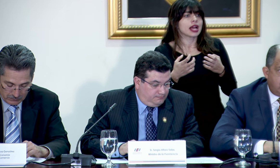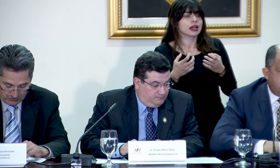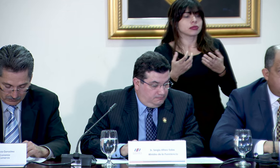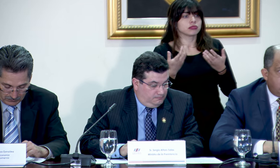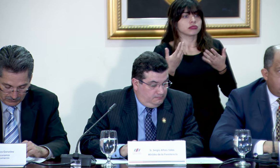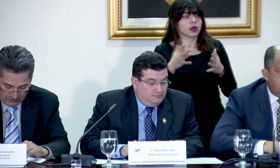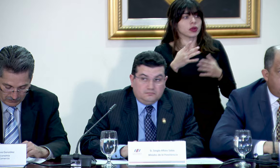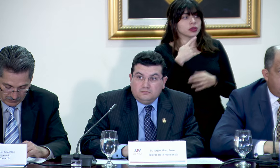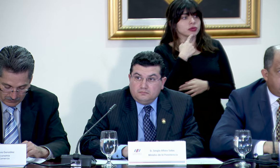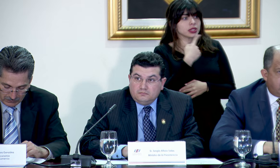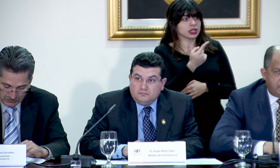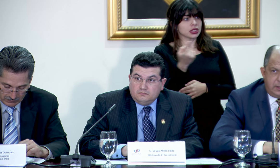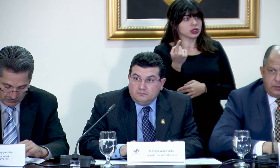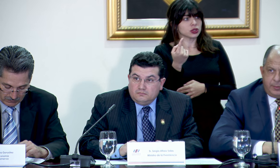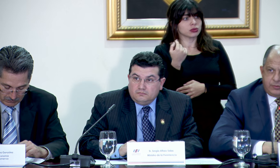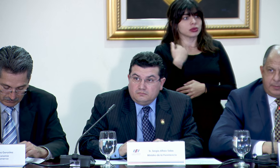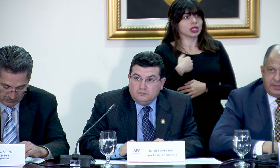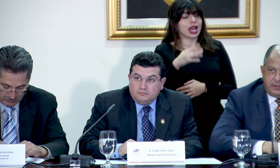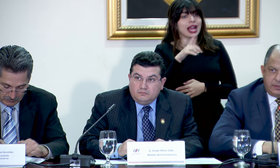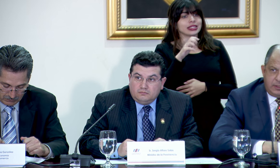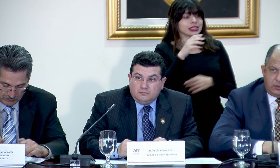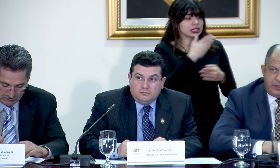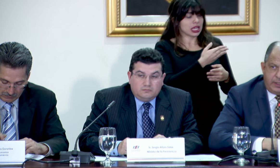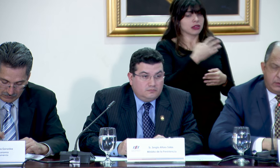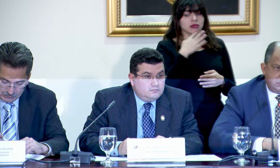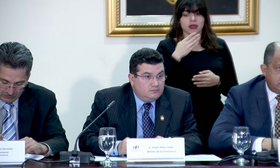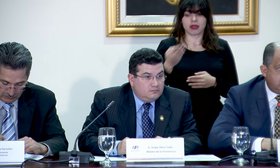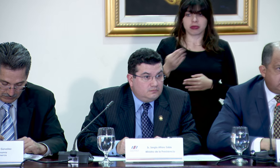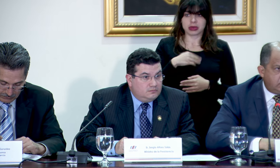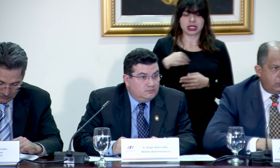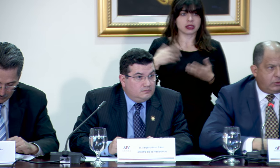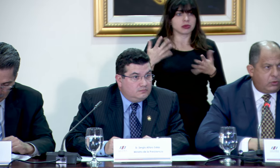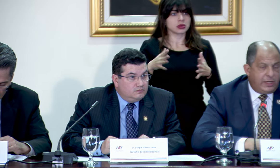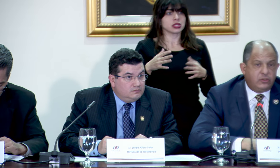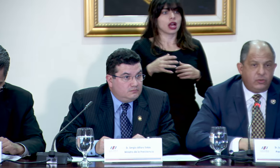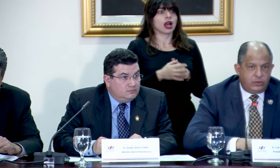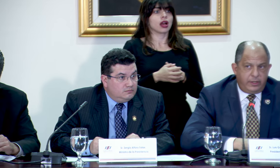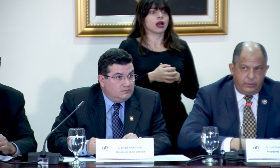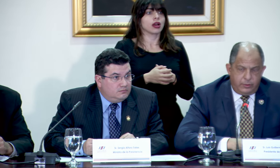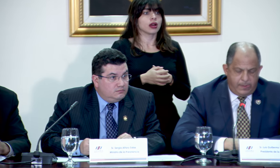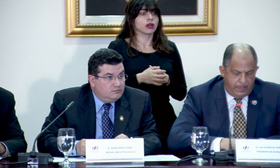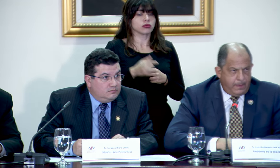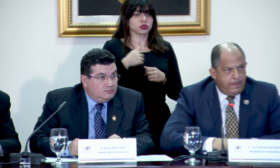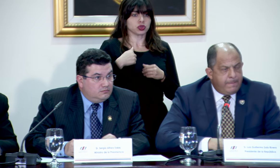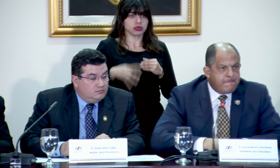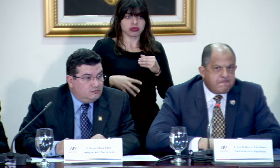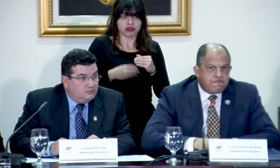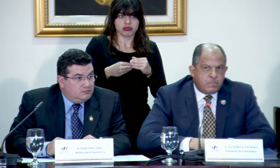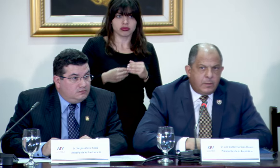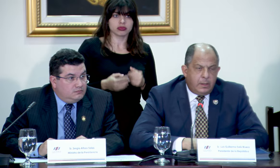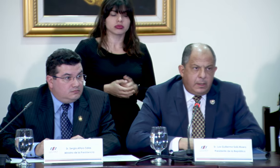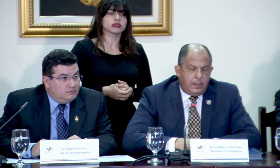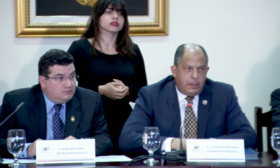dicho el señor canciller, el señor ministro de la Presidencia, lo que dijeron, todo lo cual suscribo,